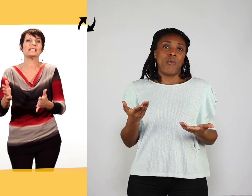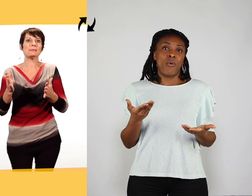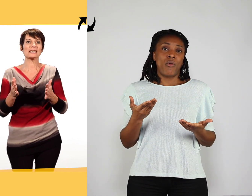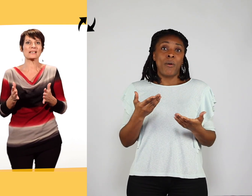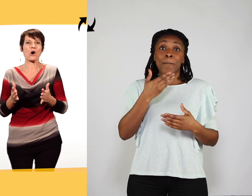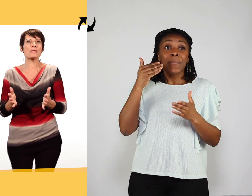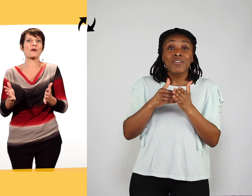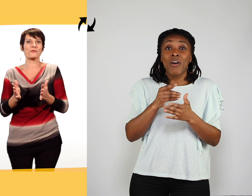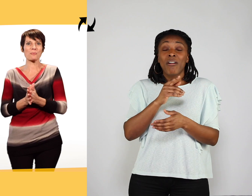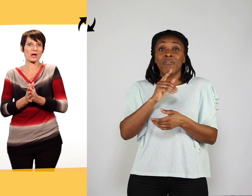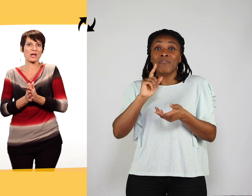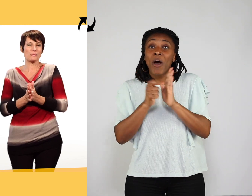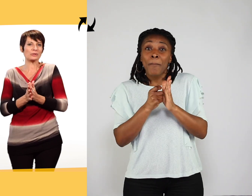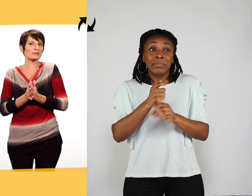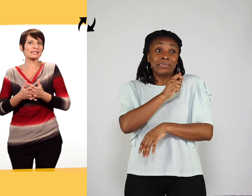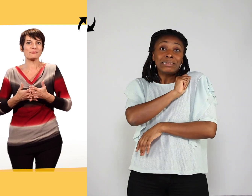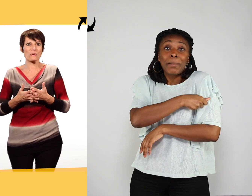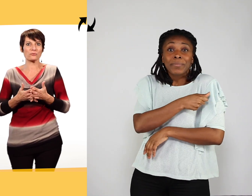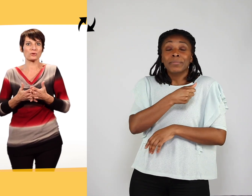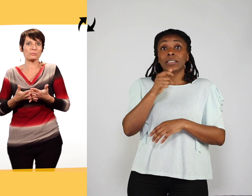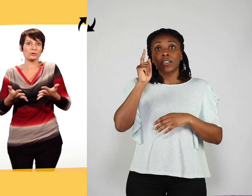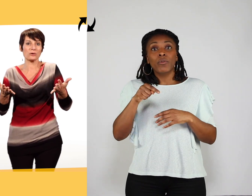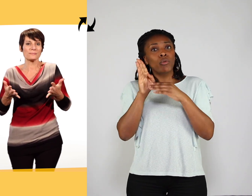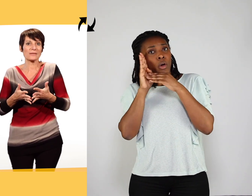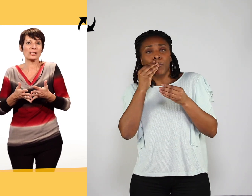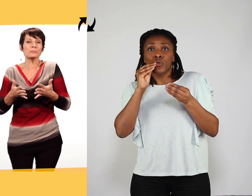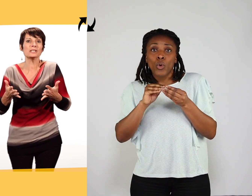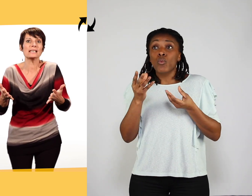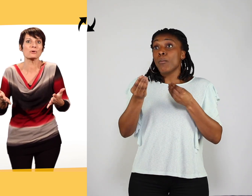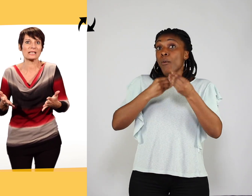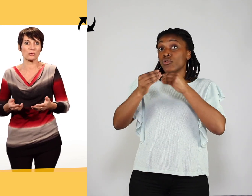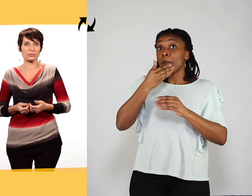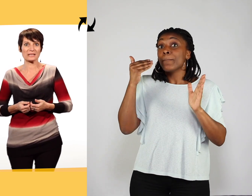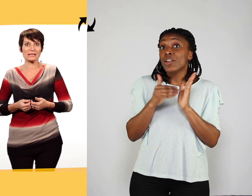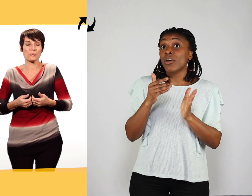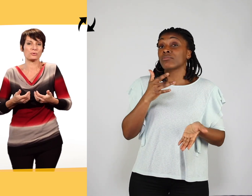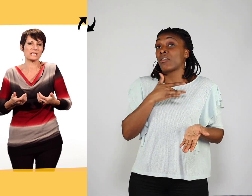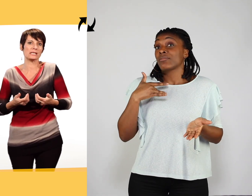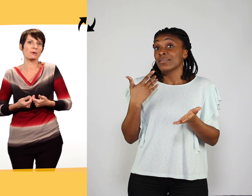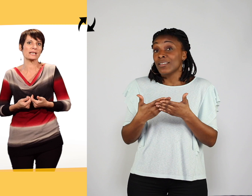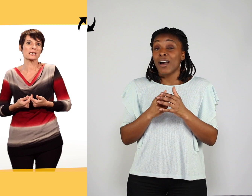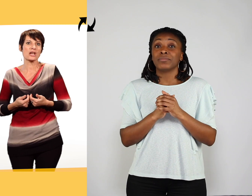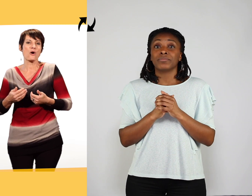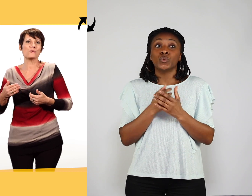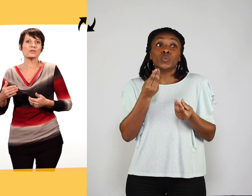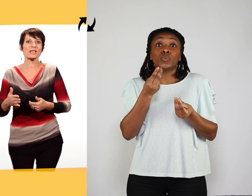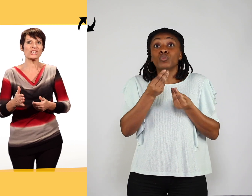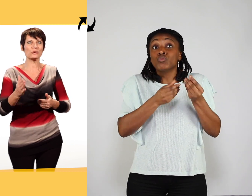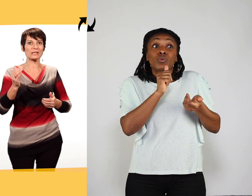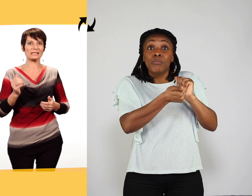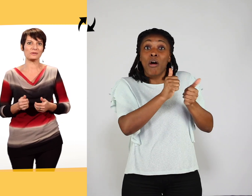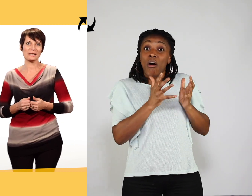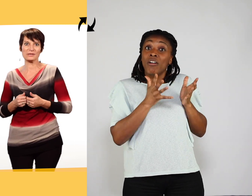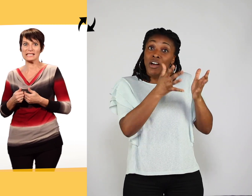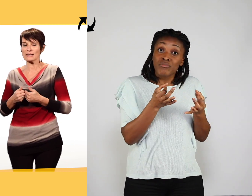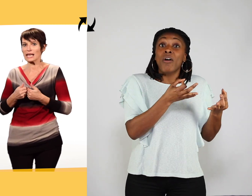plus dynamique, en meilleure forme? Peut-être va-t-il falloir vous coucher plus tôt, adopter une alimentation plus saine, plus équilibrée, vous engager dans